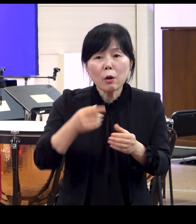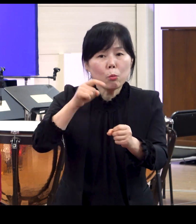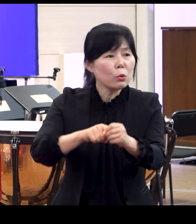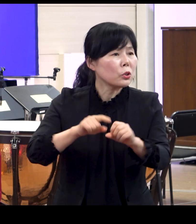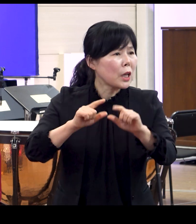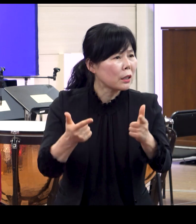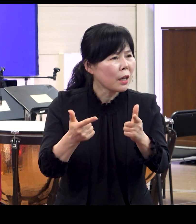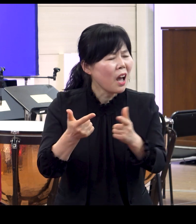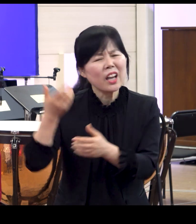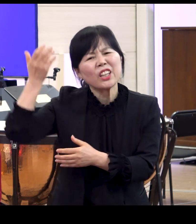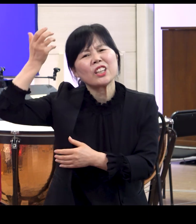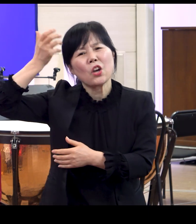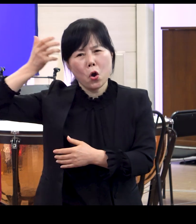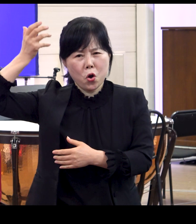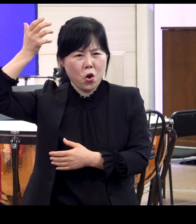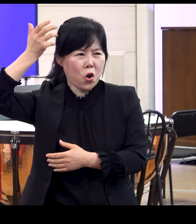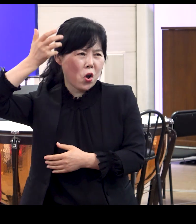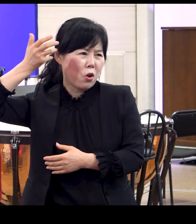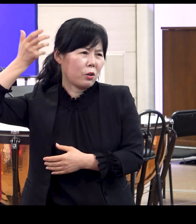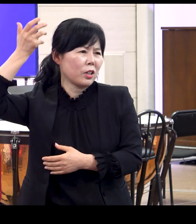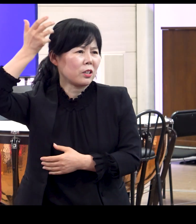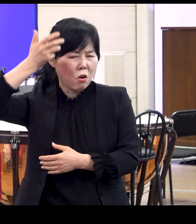그것이 영을 불어넣으신 거라는 거예요.